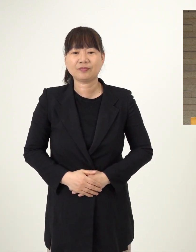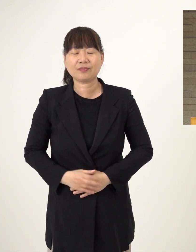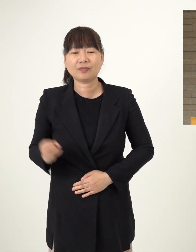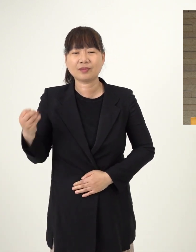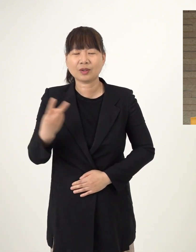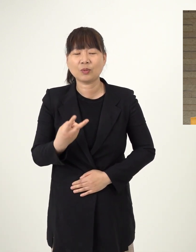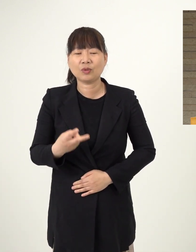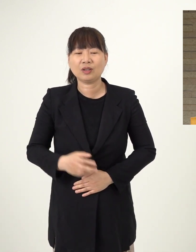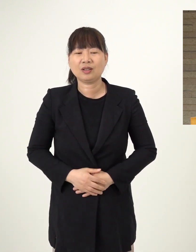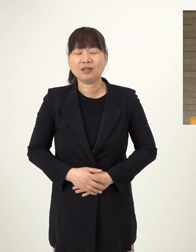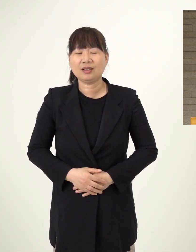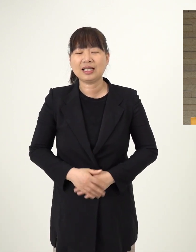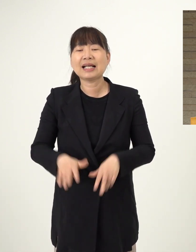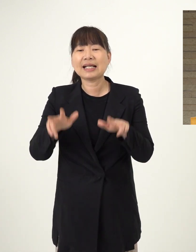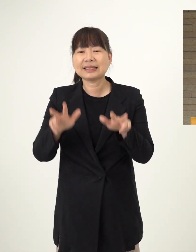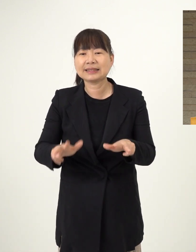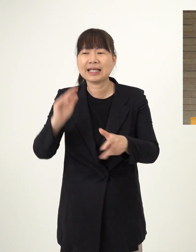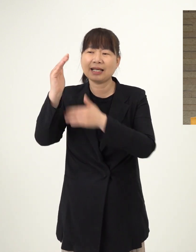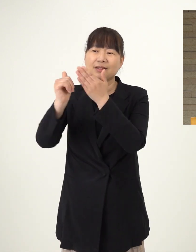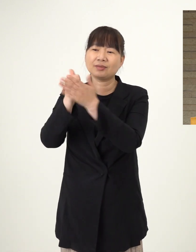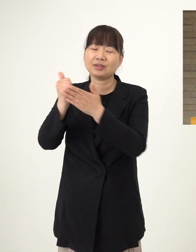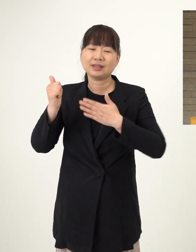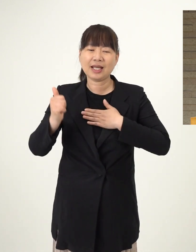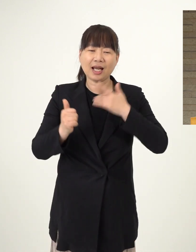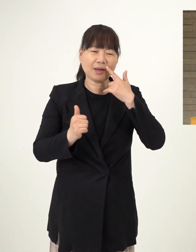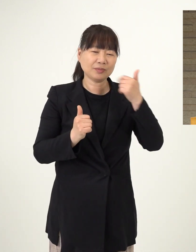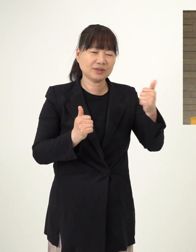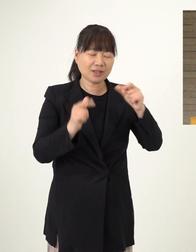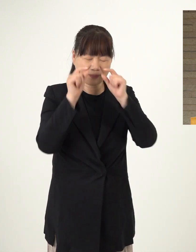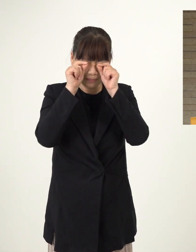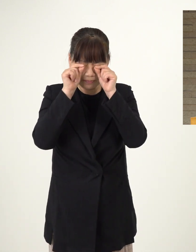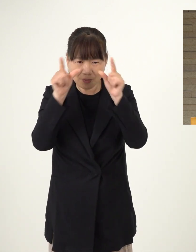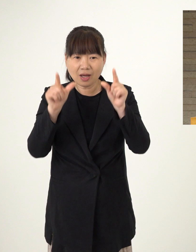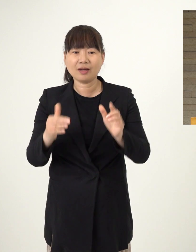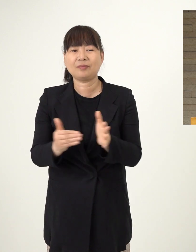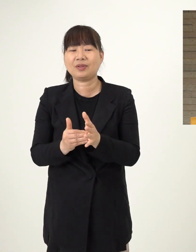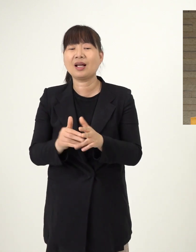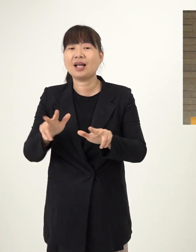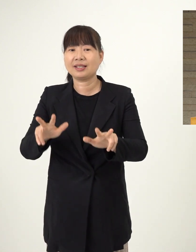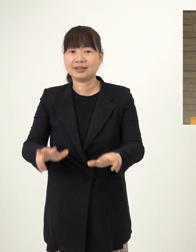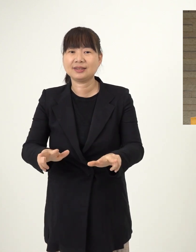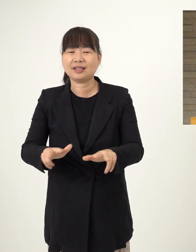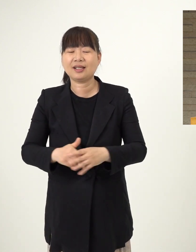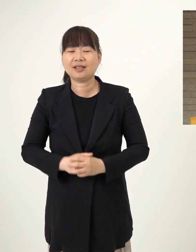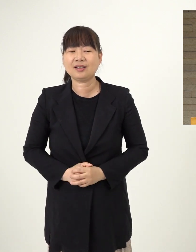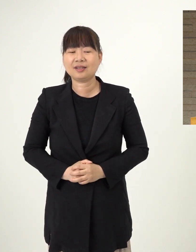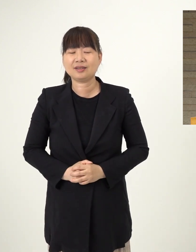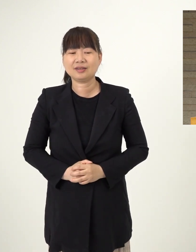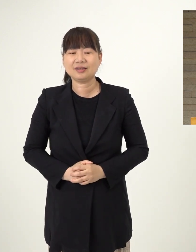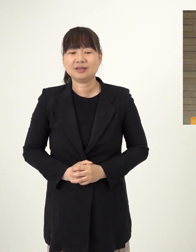또 어떤 분은 이제야 하나님이 내 아버지라는 걸 깨달았습니다. 이제야